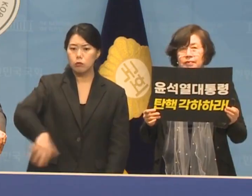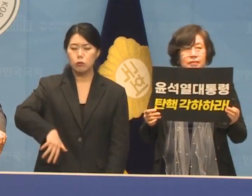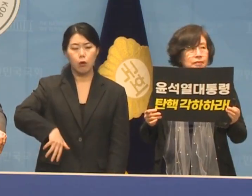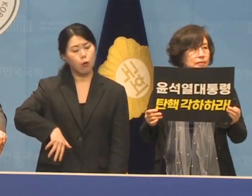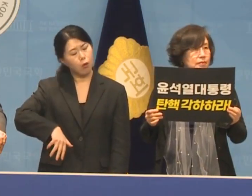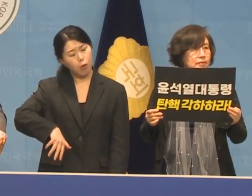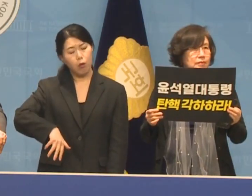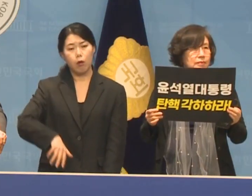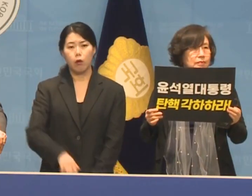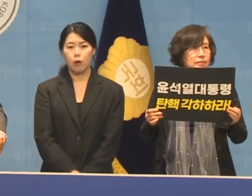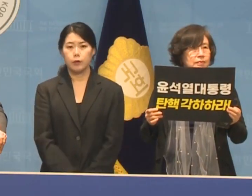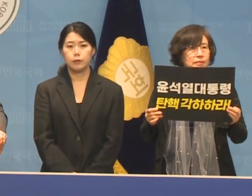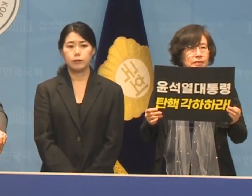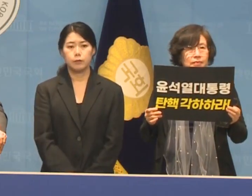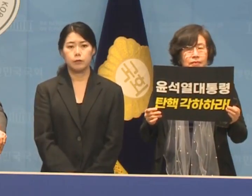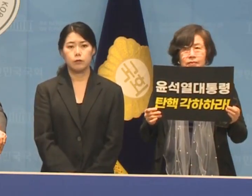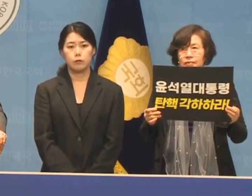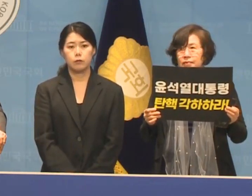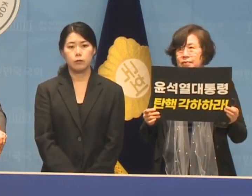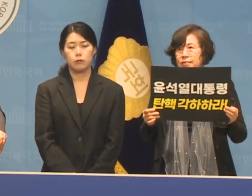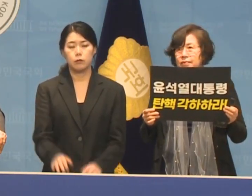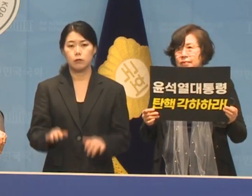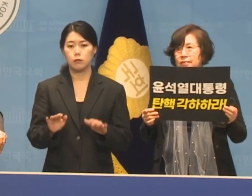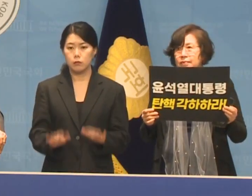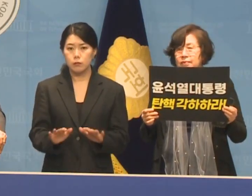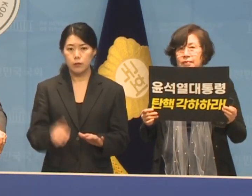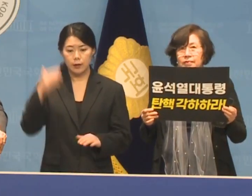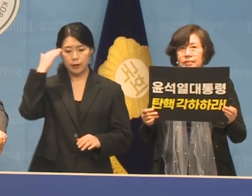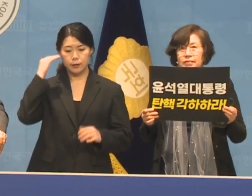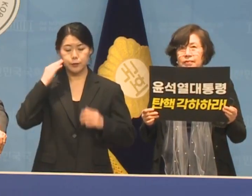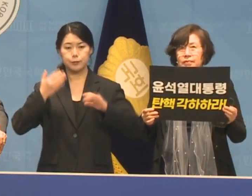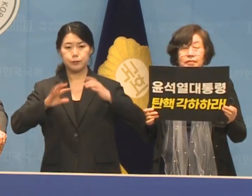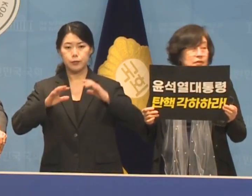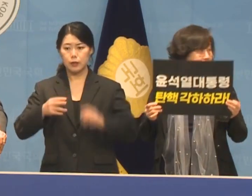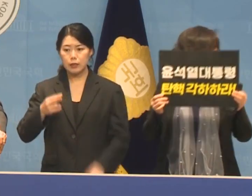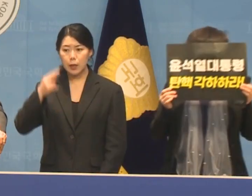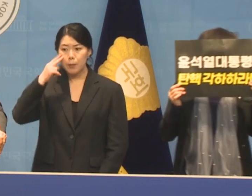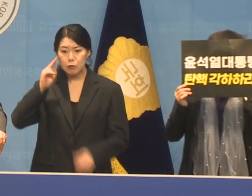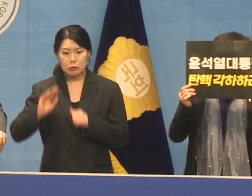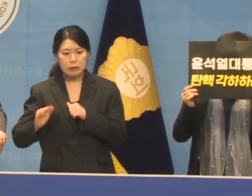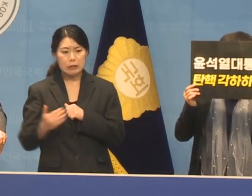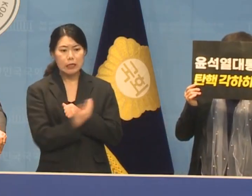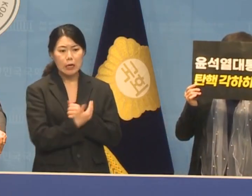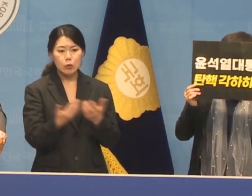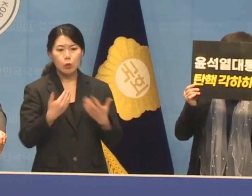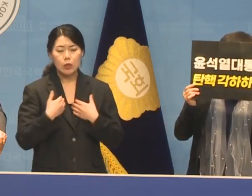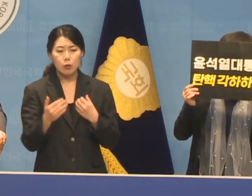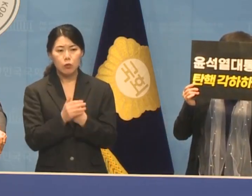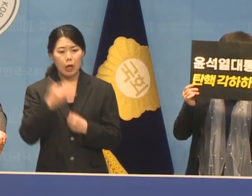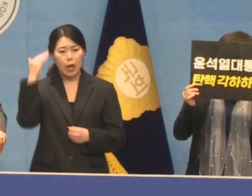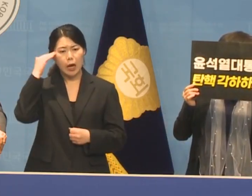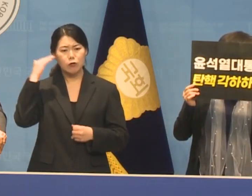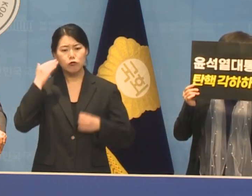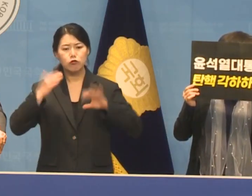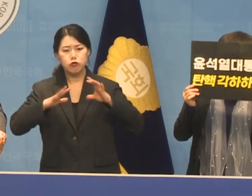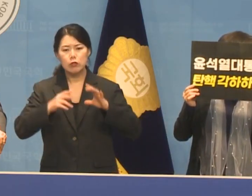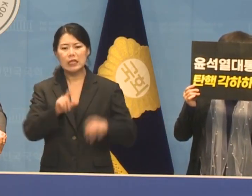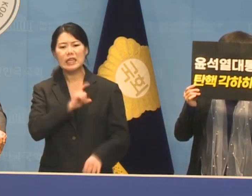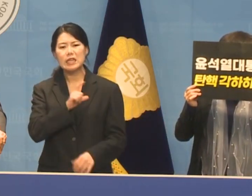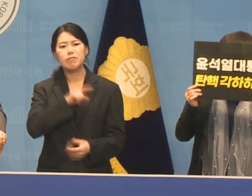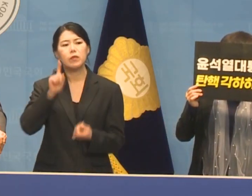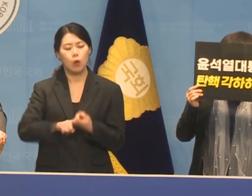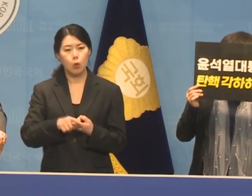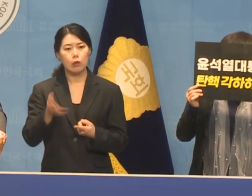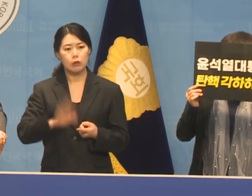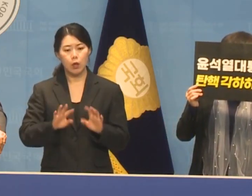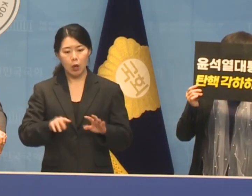자리에 섰습니다. 지금은 한국이 미국이 지켜주니까 이름만 대한민국일 뿐 속은